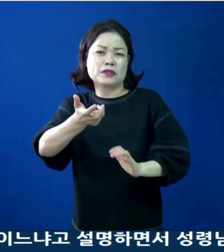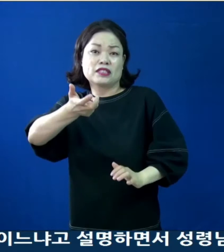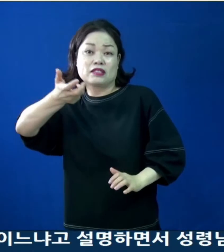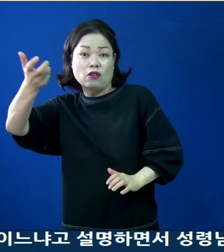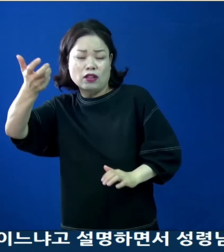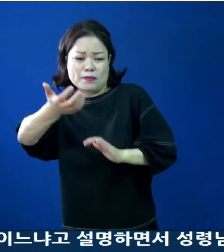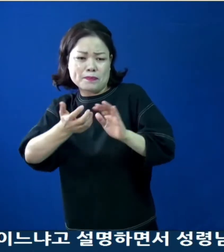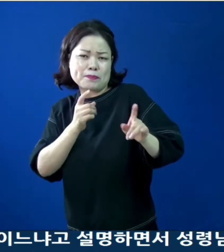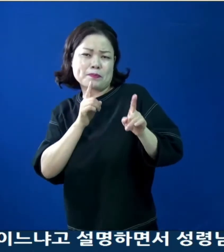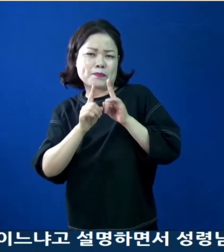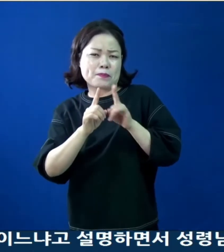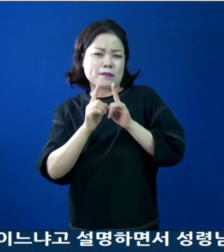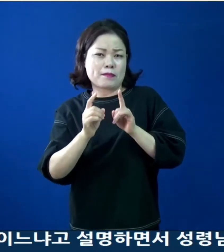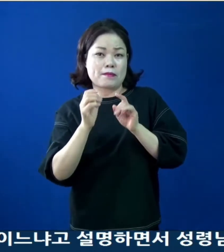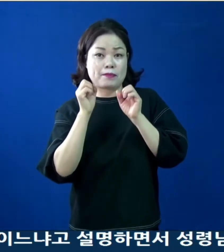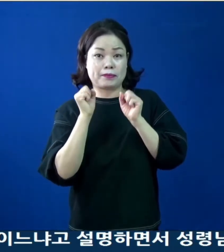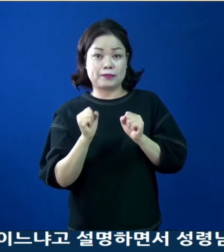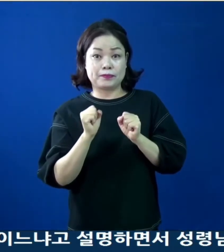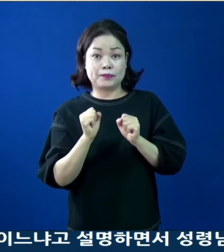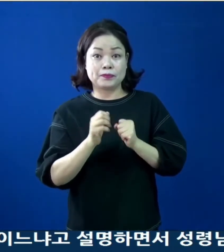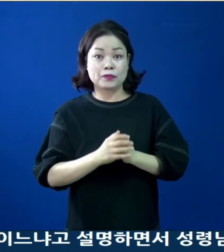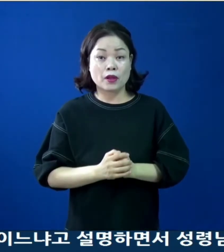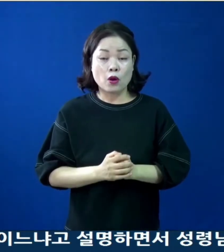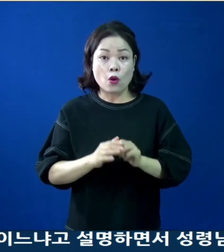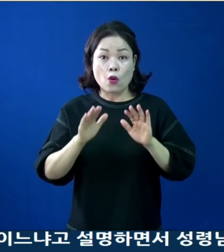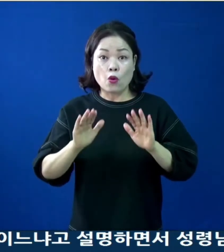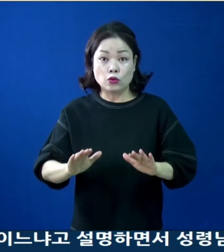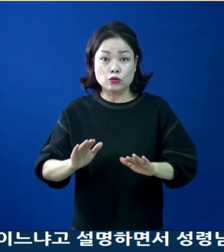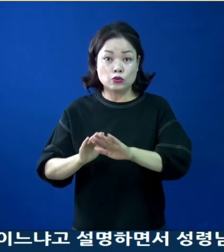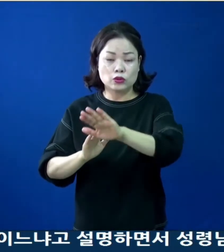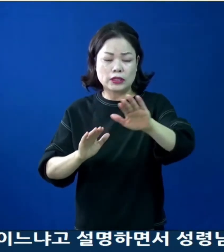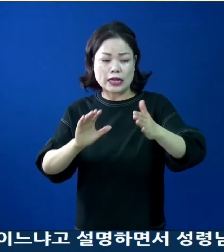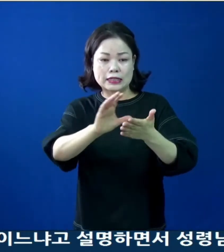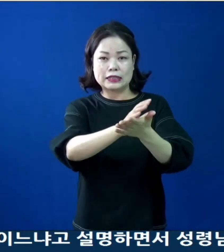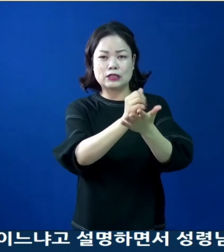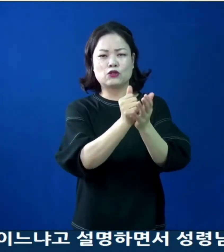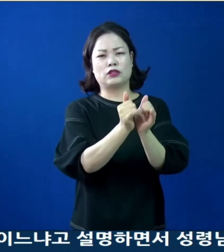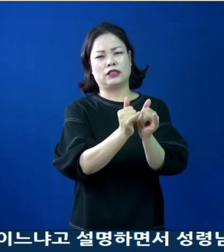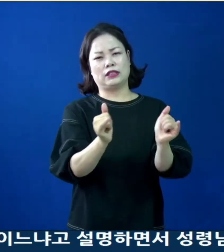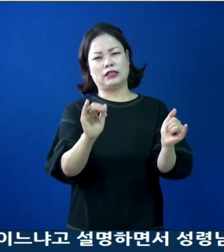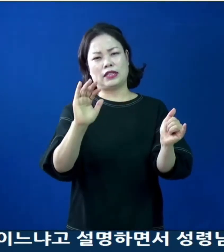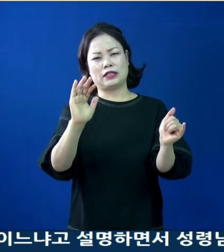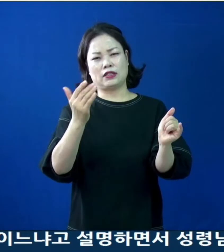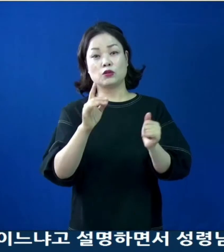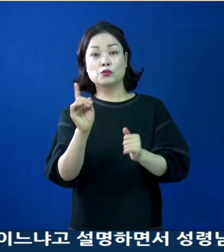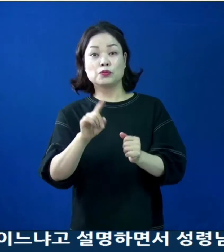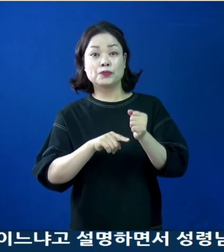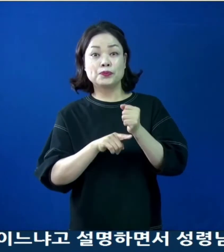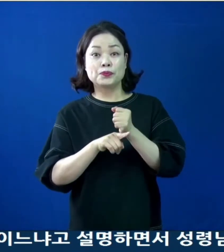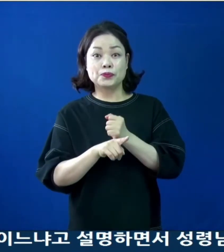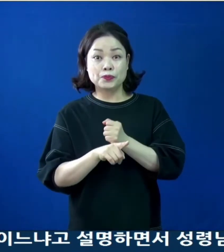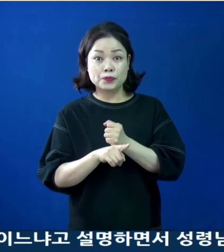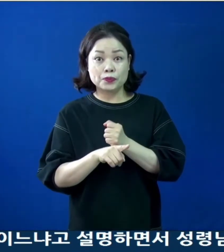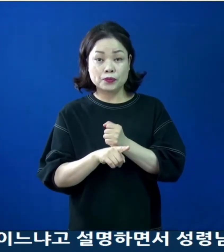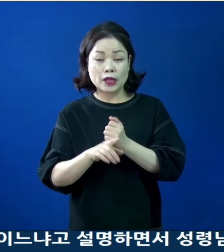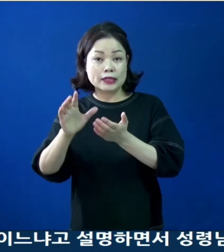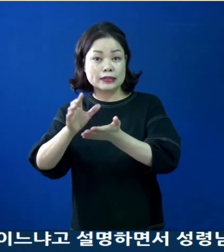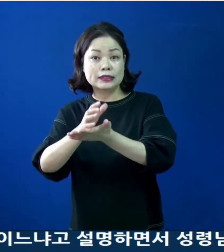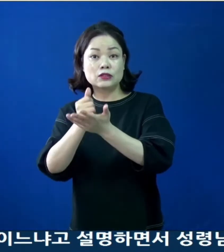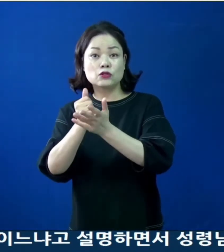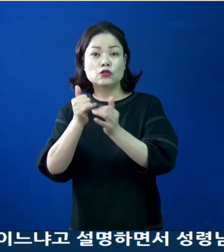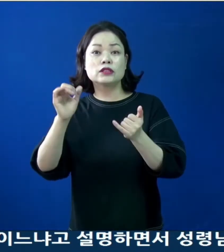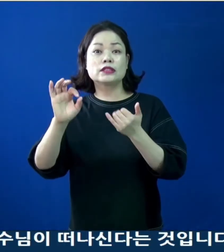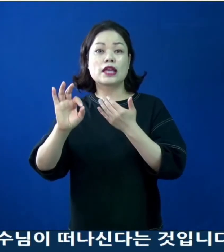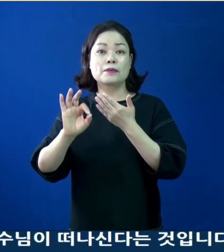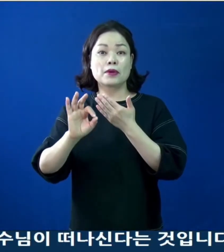전제로 말씀하고 계십니다. 오늘 우리가 그리스도인이 된다라는 것은 무슨 의미인지, 그리스도인이